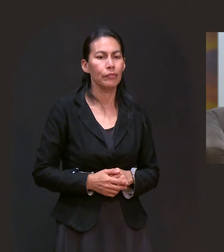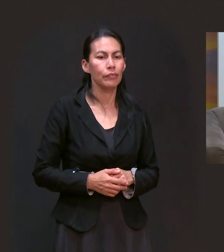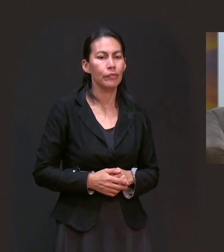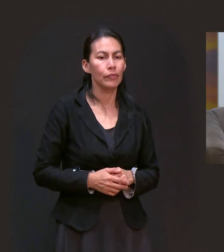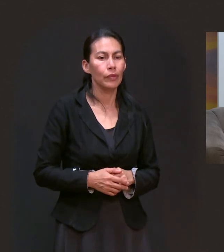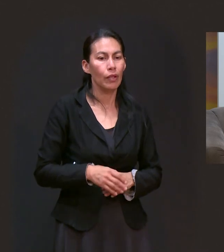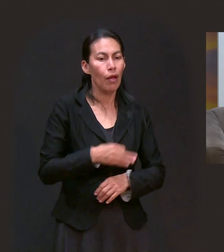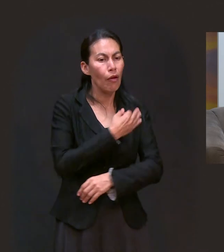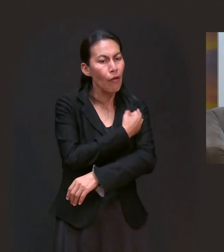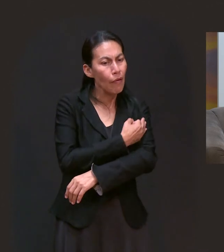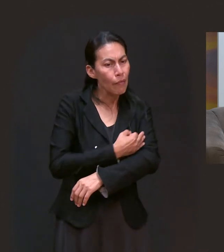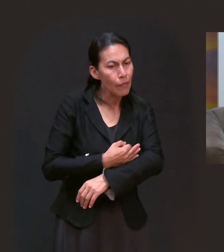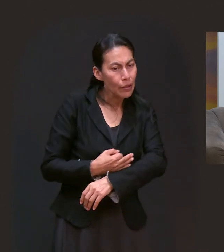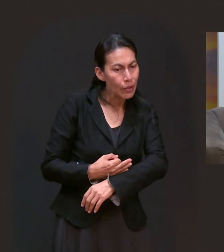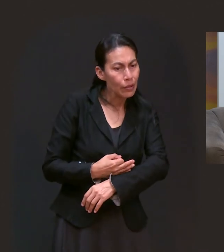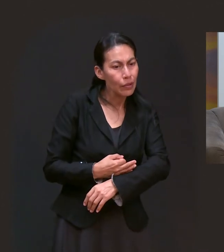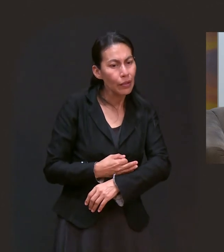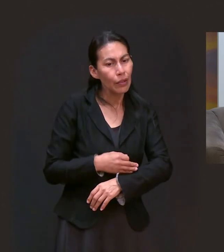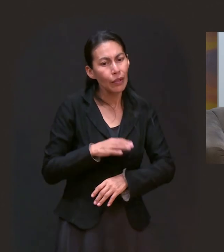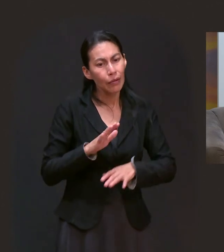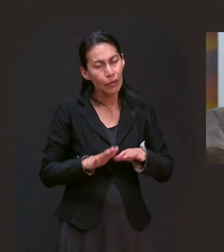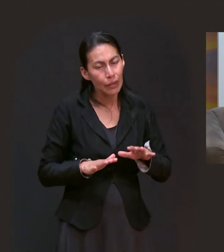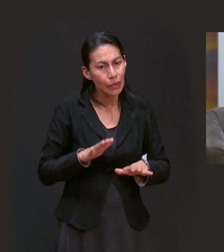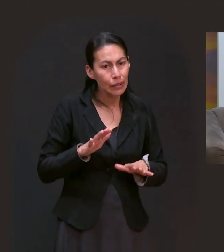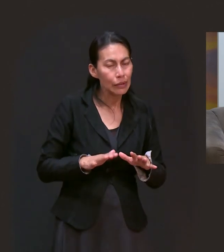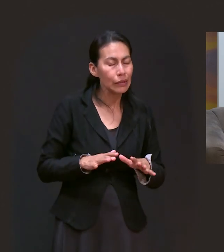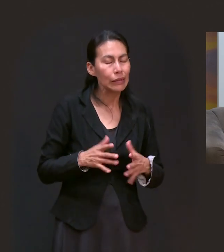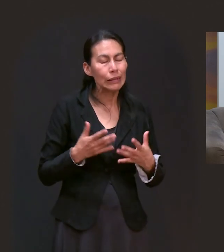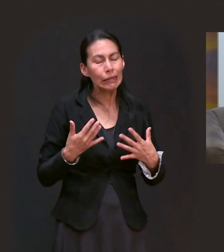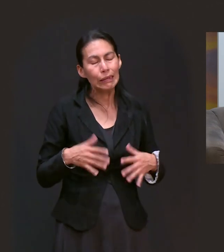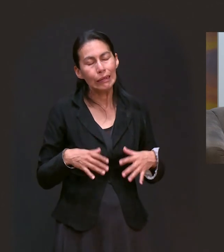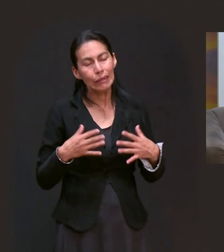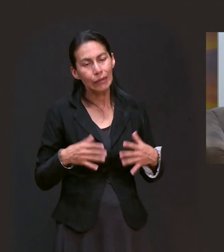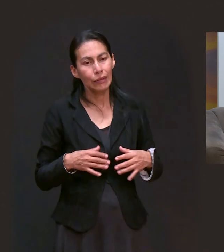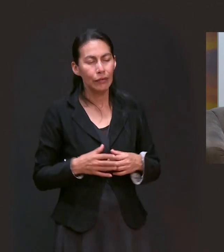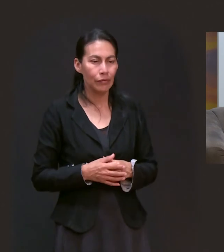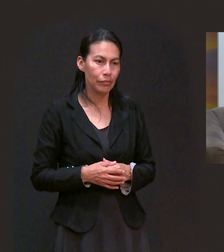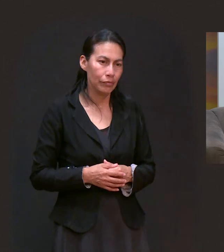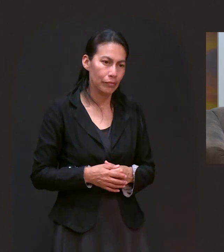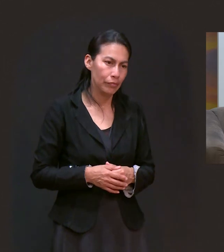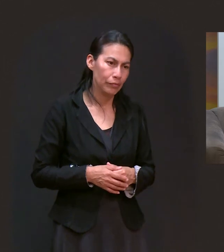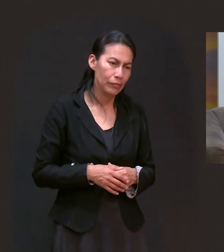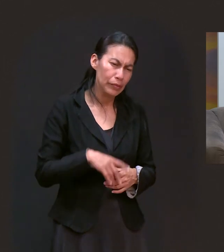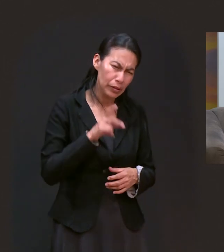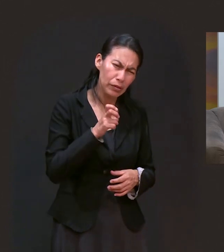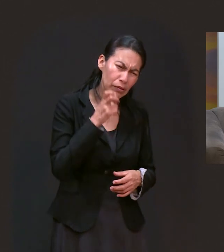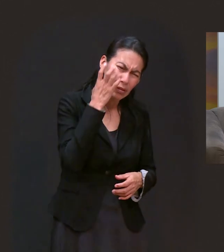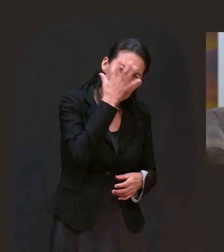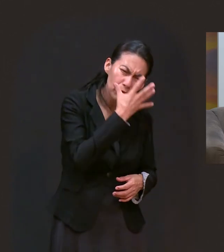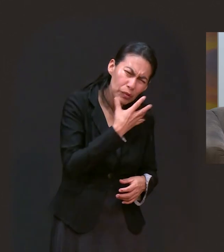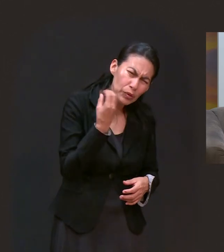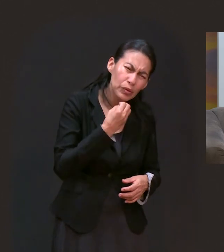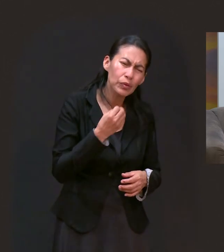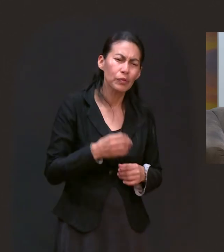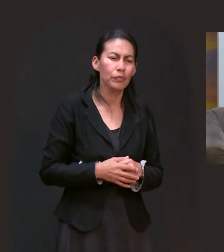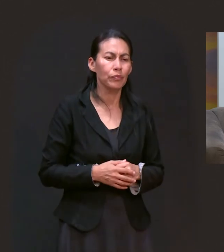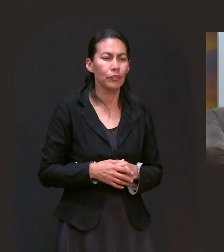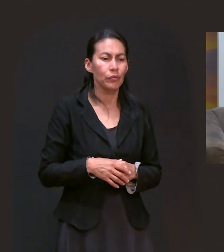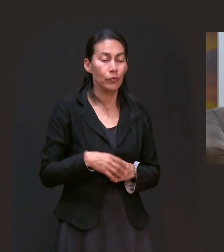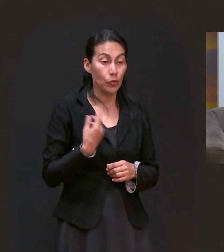núcleo en lo que es familia entonces como más sencillo pareciera que con quema colgada parece